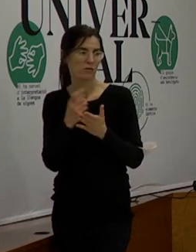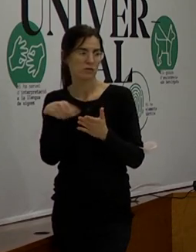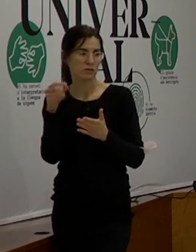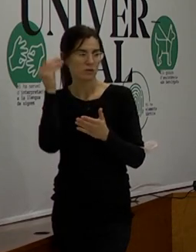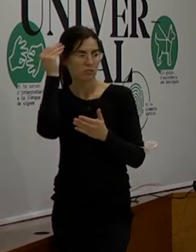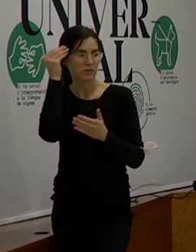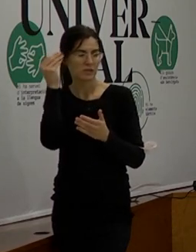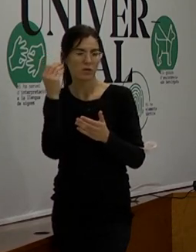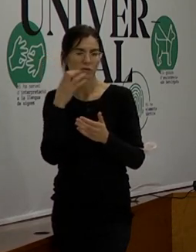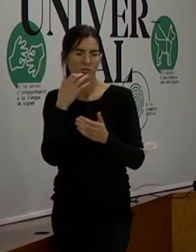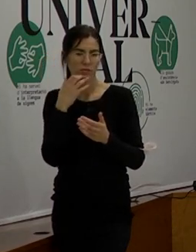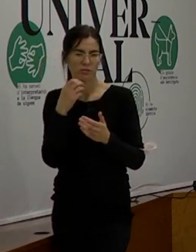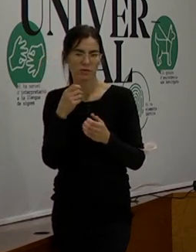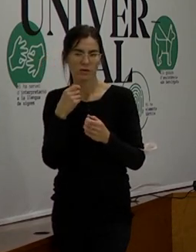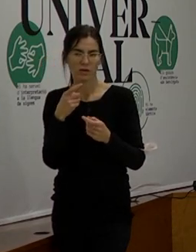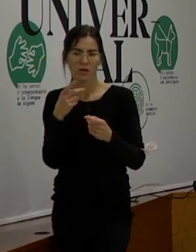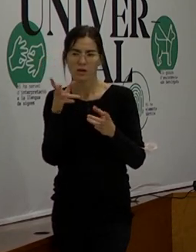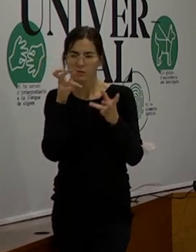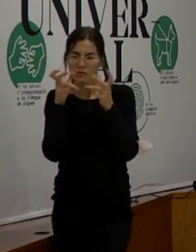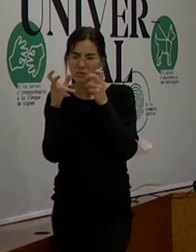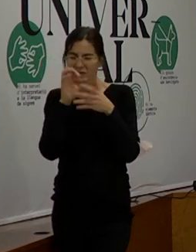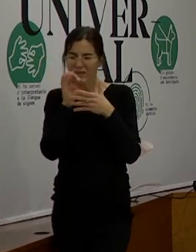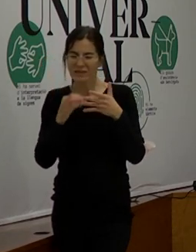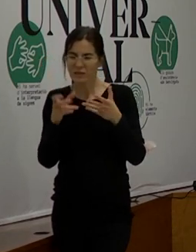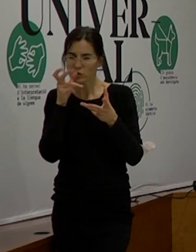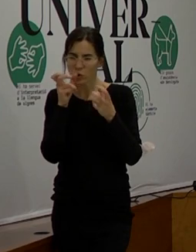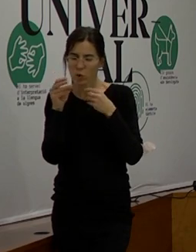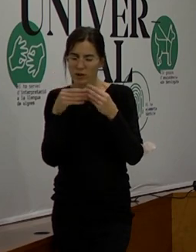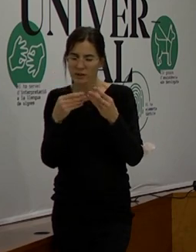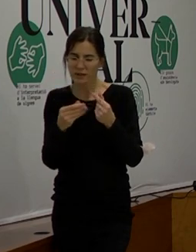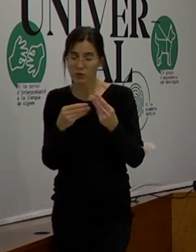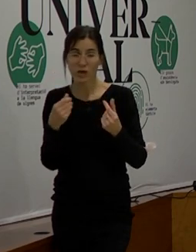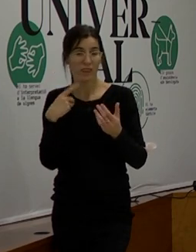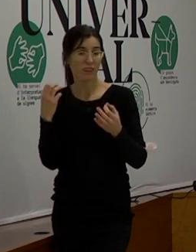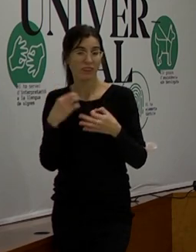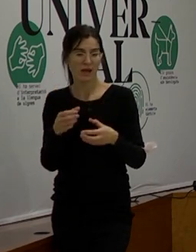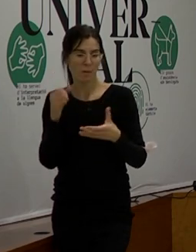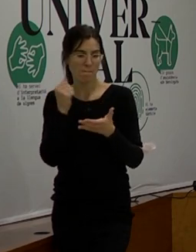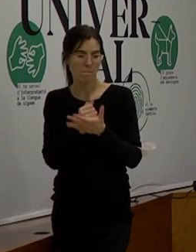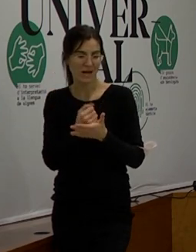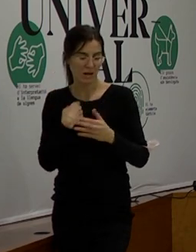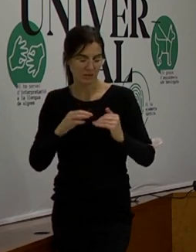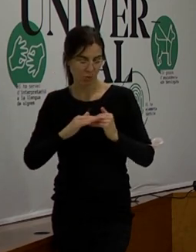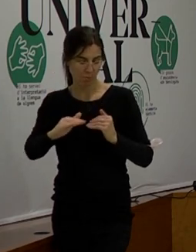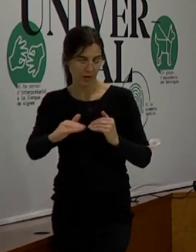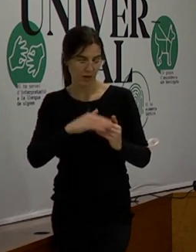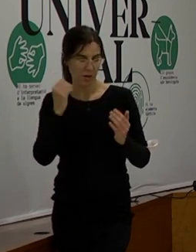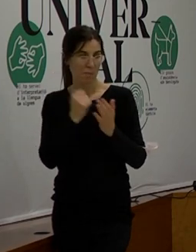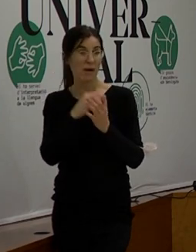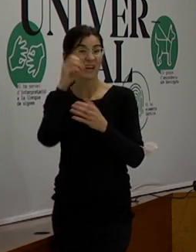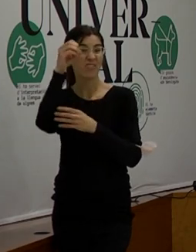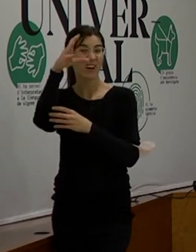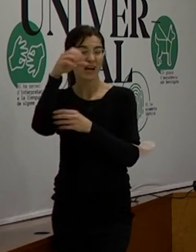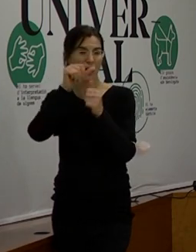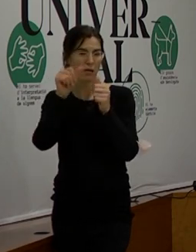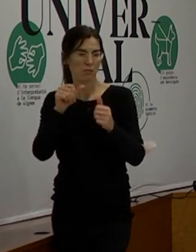que posarem sentits als olors, als colors, les textures. Marca el paviment, marca el faral, marca.